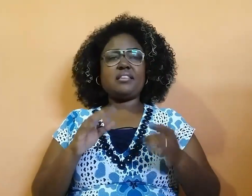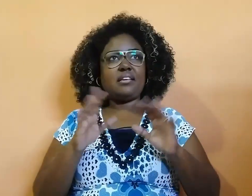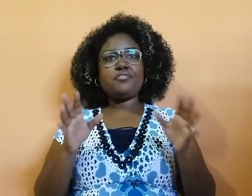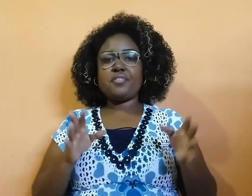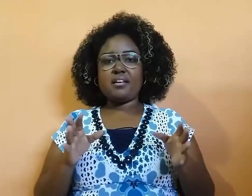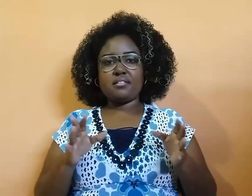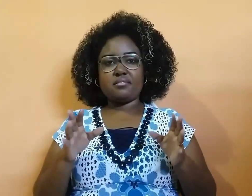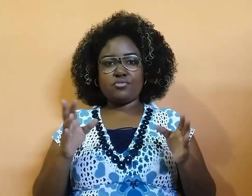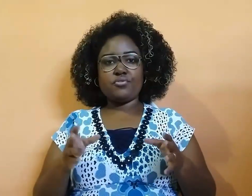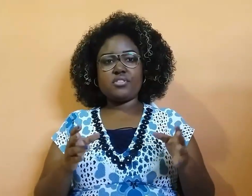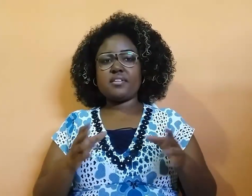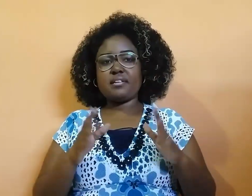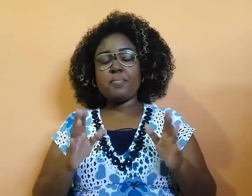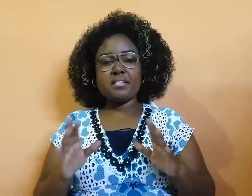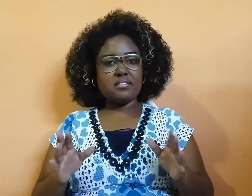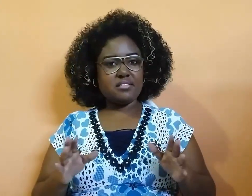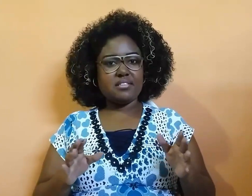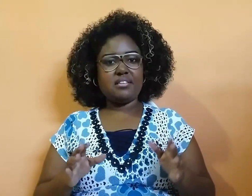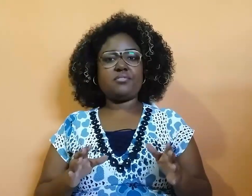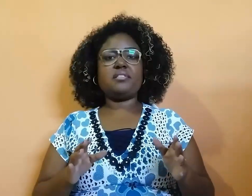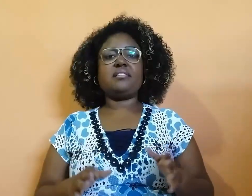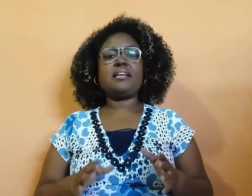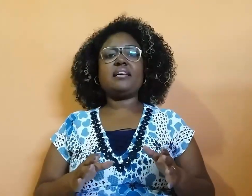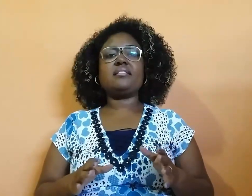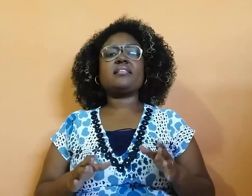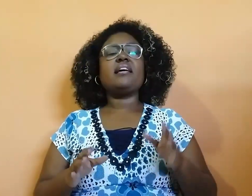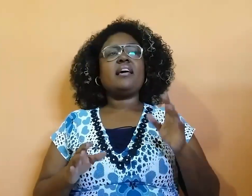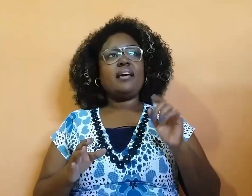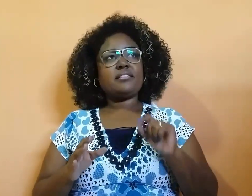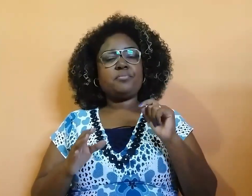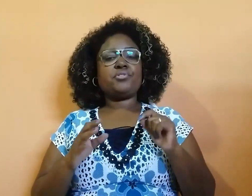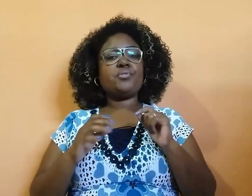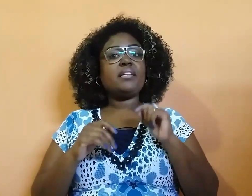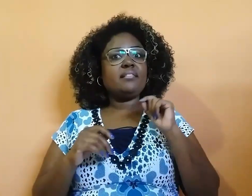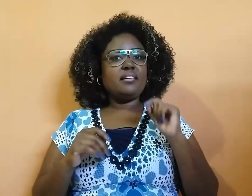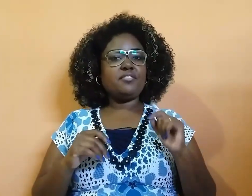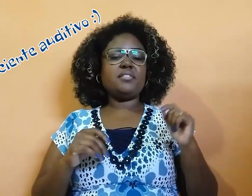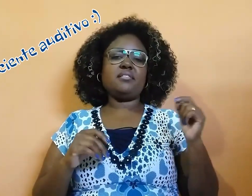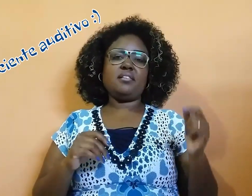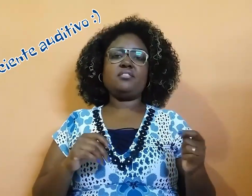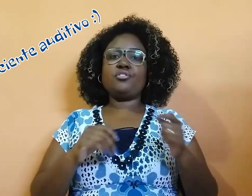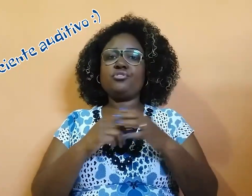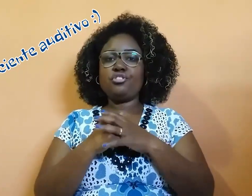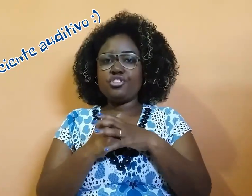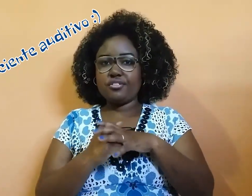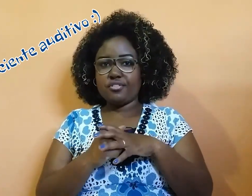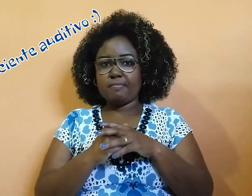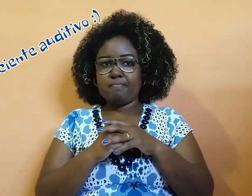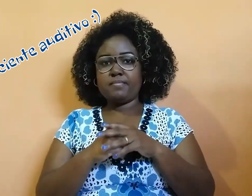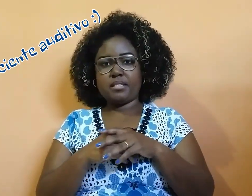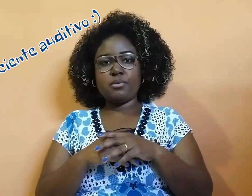ela fala com você não precisa da língua de sinais essa pessoa é deficiente auditiva tá